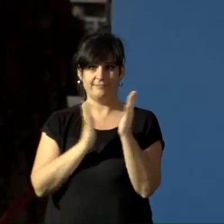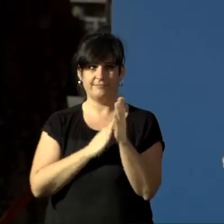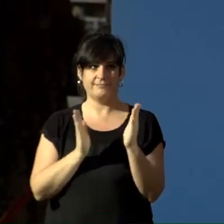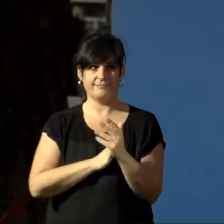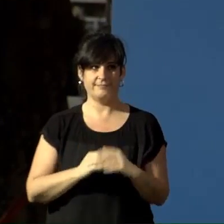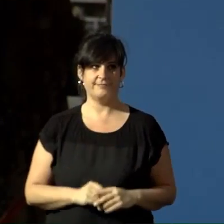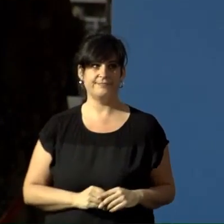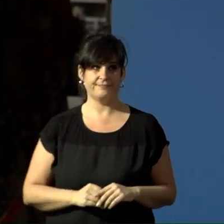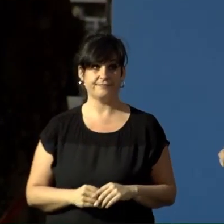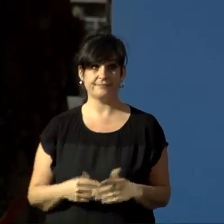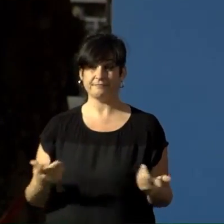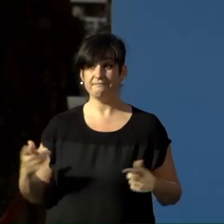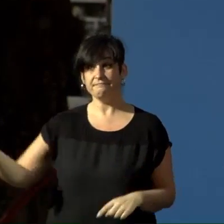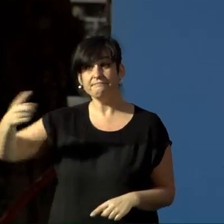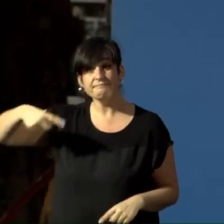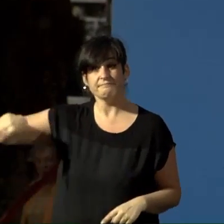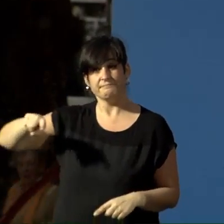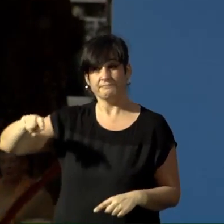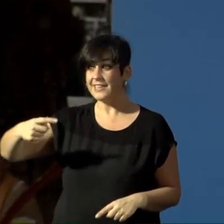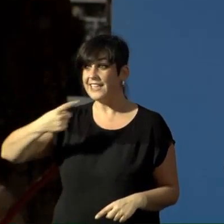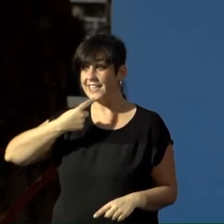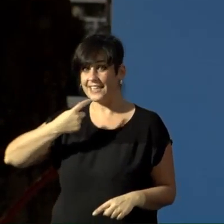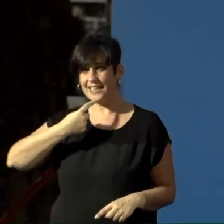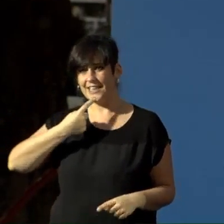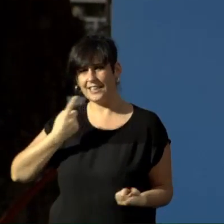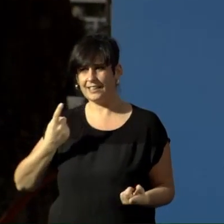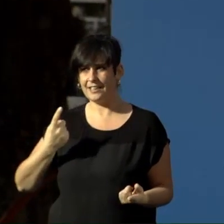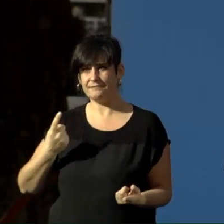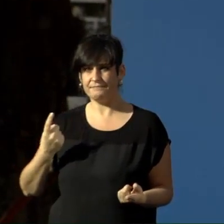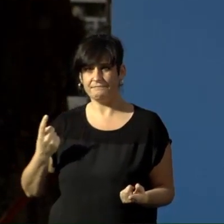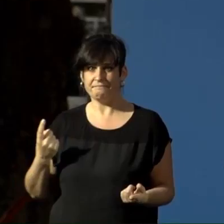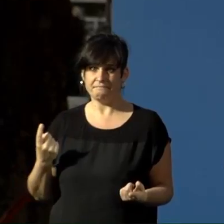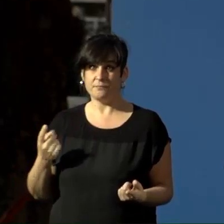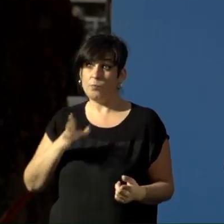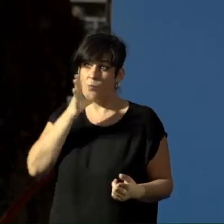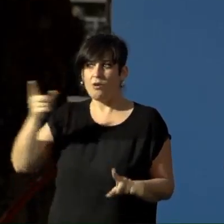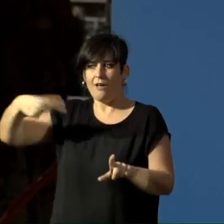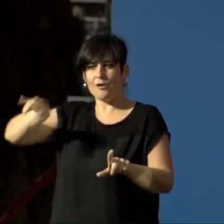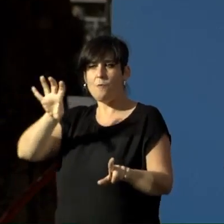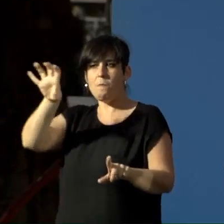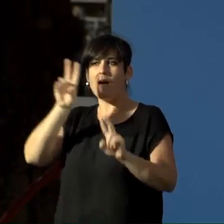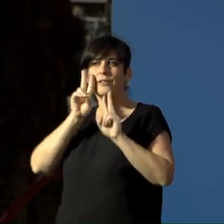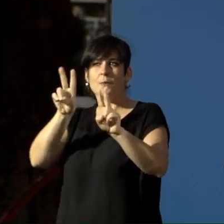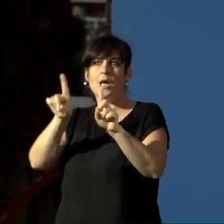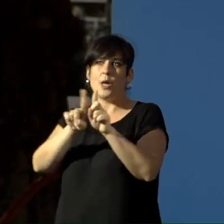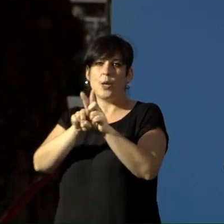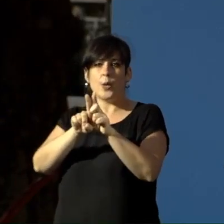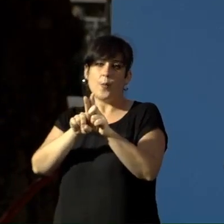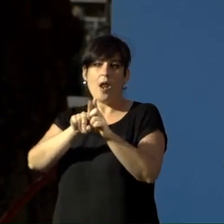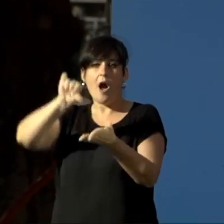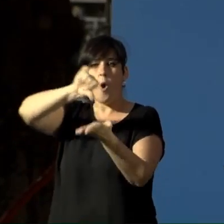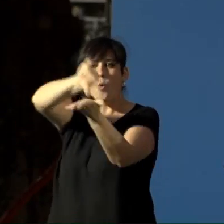Din de nós, eses que entenden o deseño do país como un proceso de reconcentración